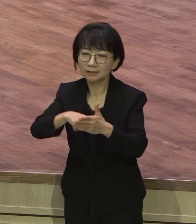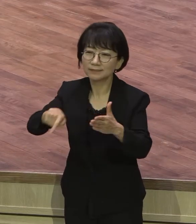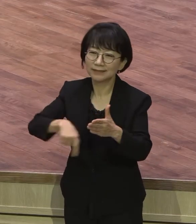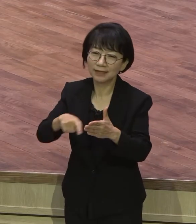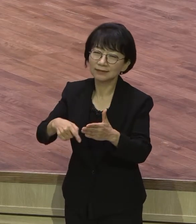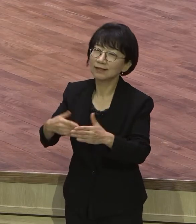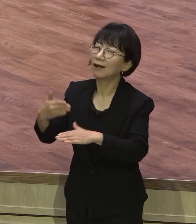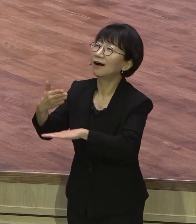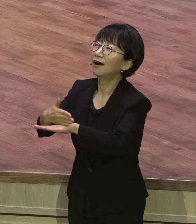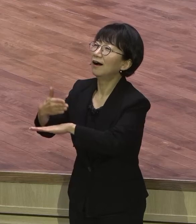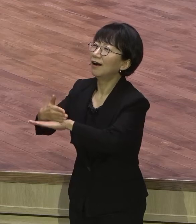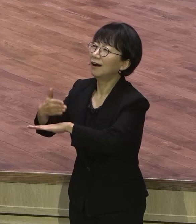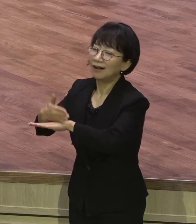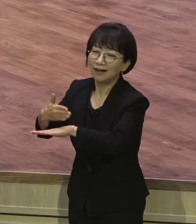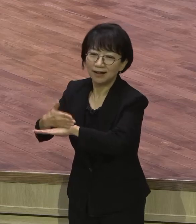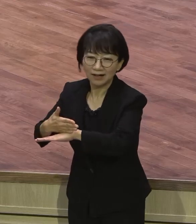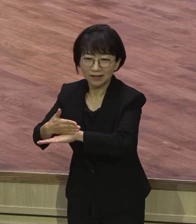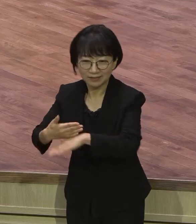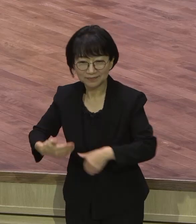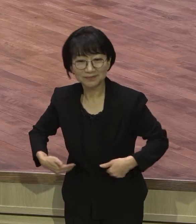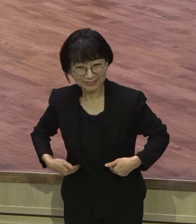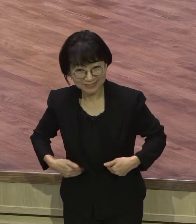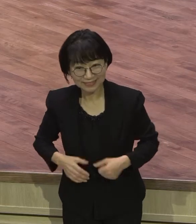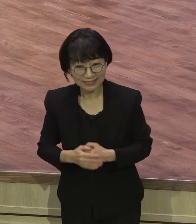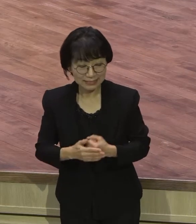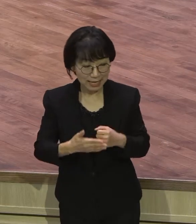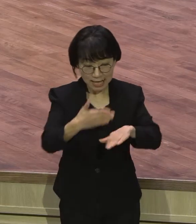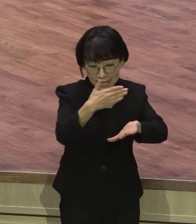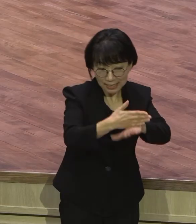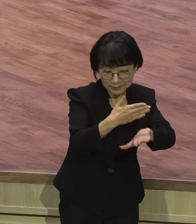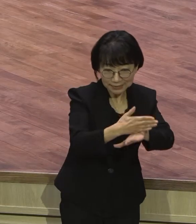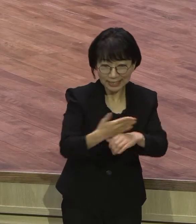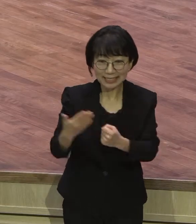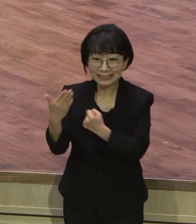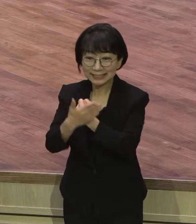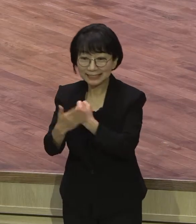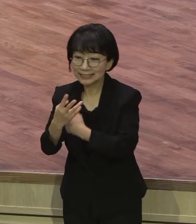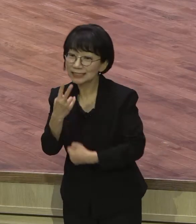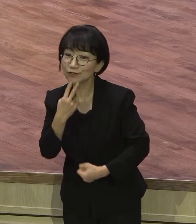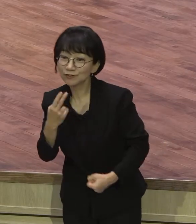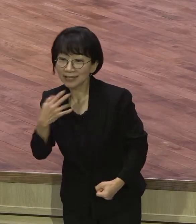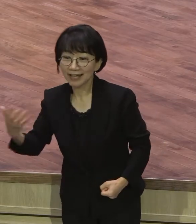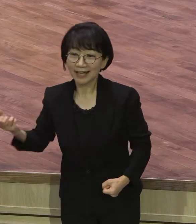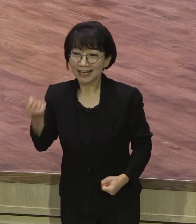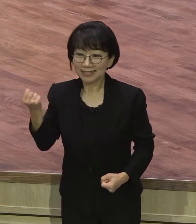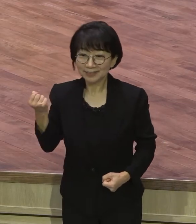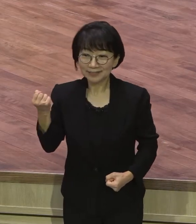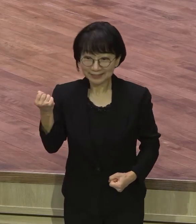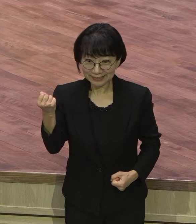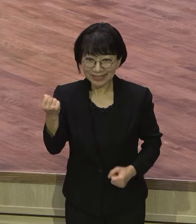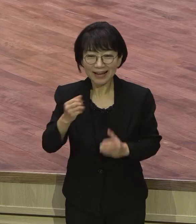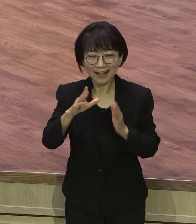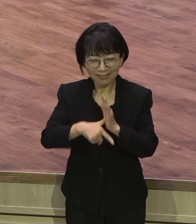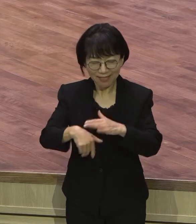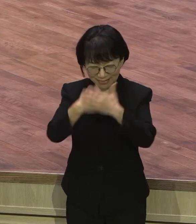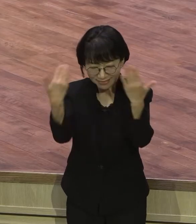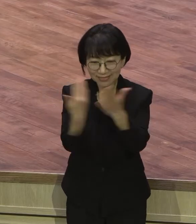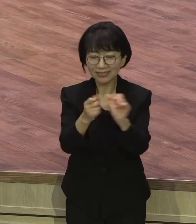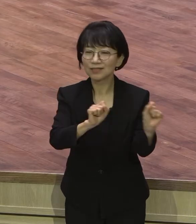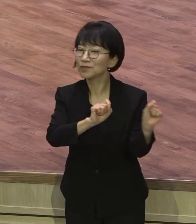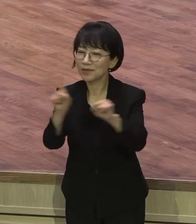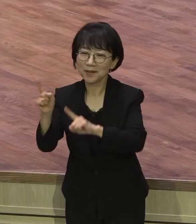그 돼야 돼요. 그리고 감사와 이 은혜의 시각으로 바라볼 때 어떻게 됩니까? 모든 것이 다 회복이 됩니다.